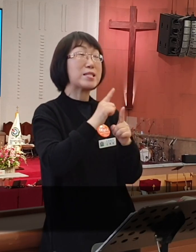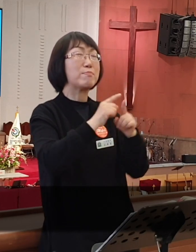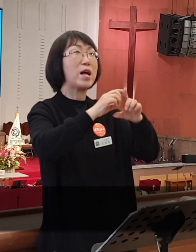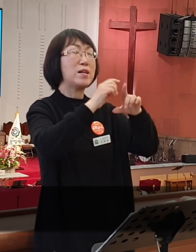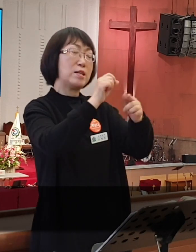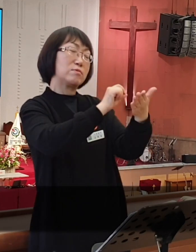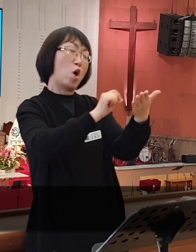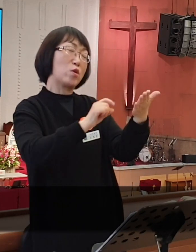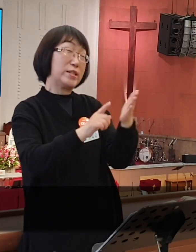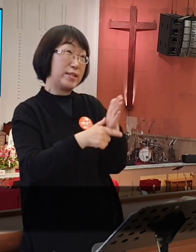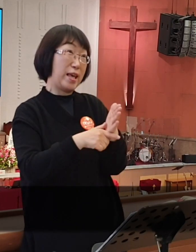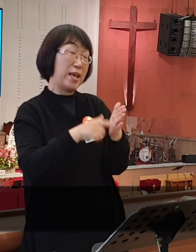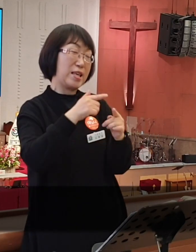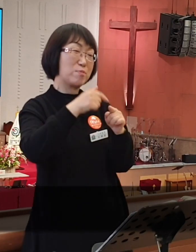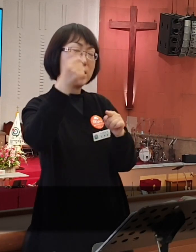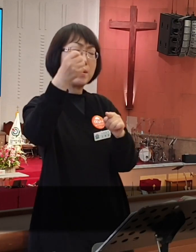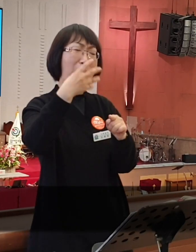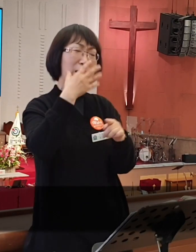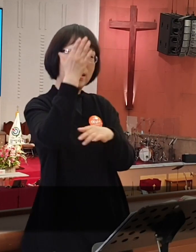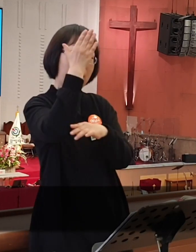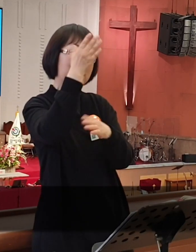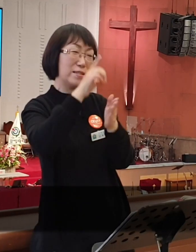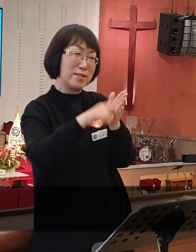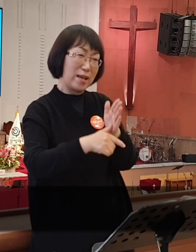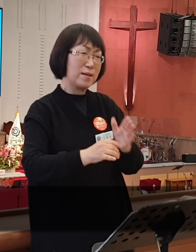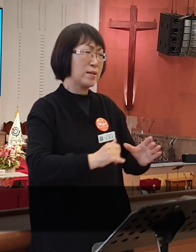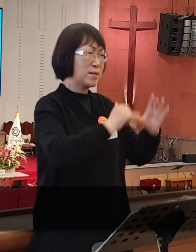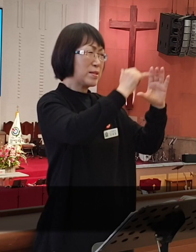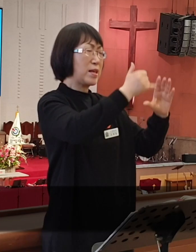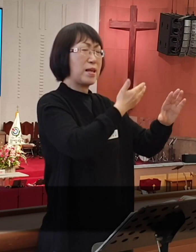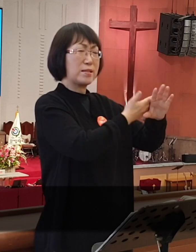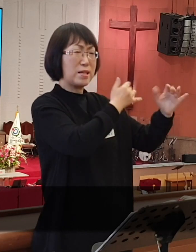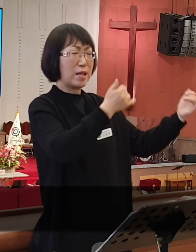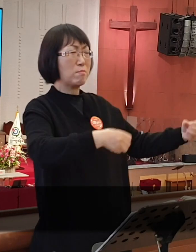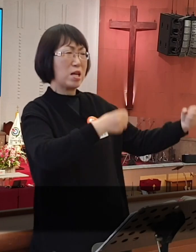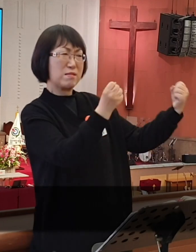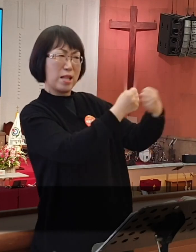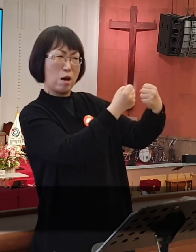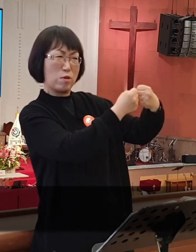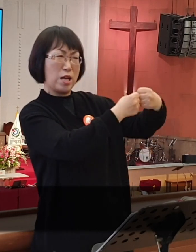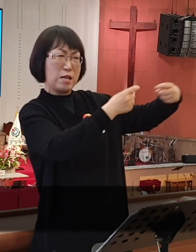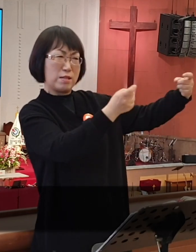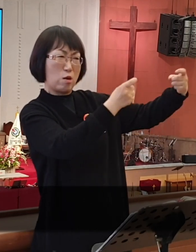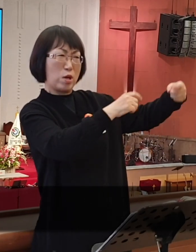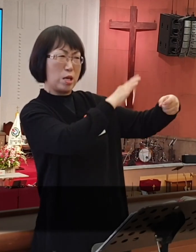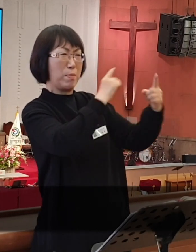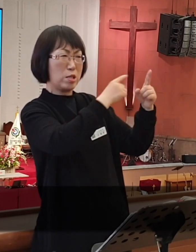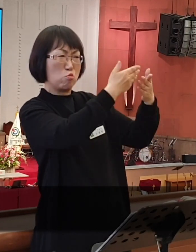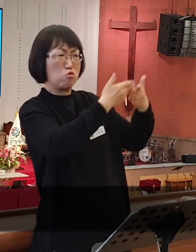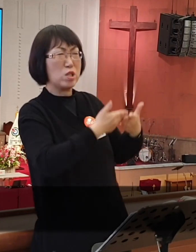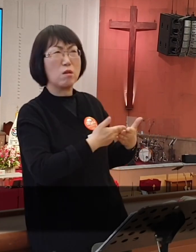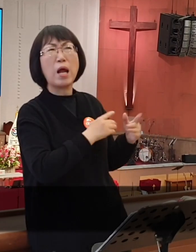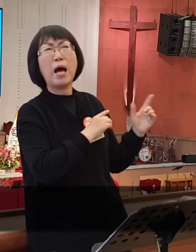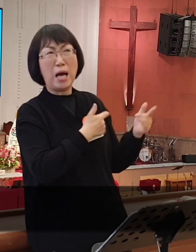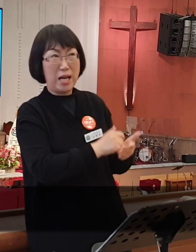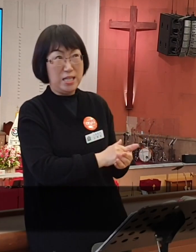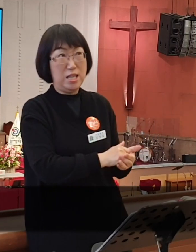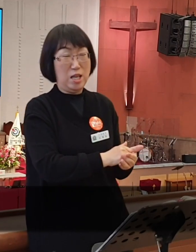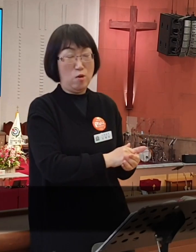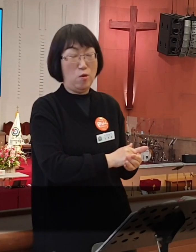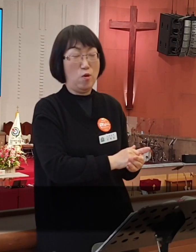말씀을 적을 때, 그리고 예수님께서 이 이야기를 하실 때 세상 다른 사람들과 싸우라고 이 말씀을 우리에게 들려주신 건